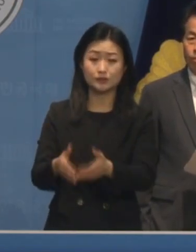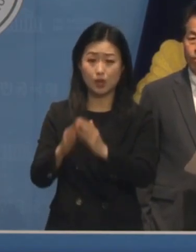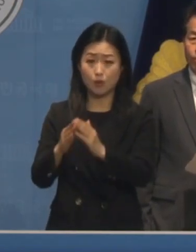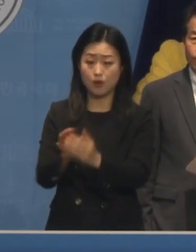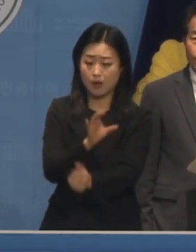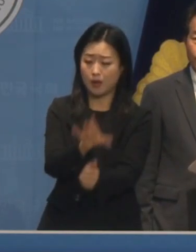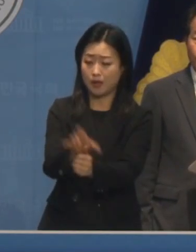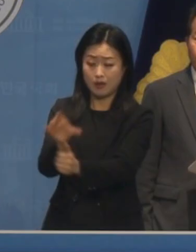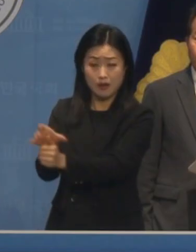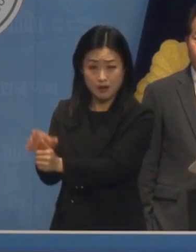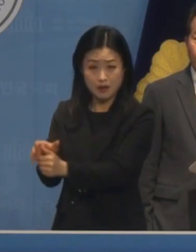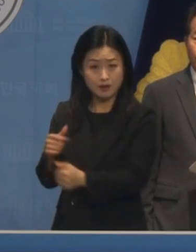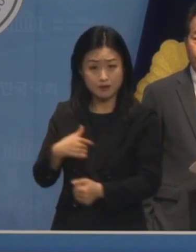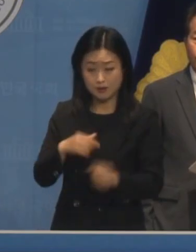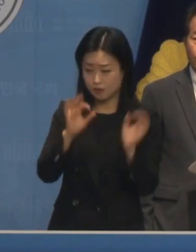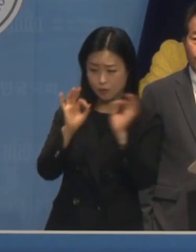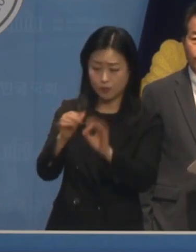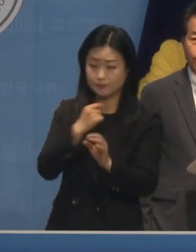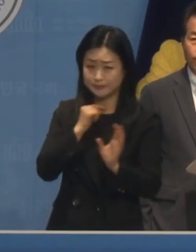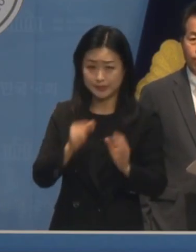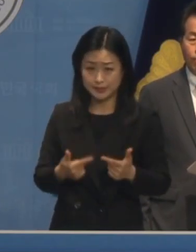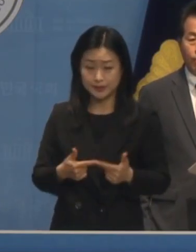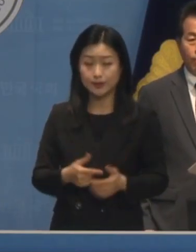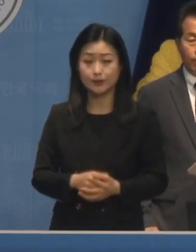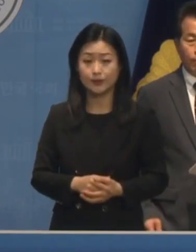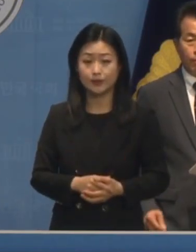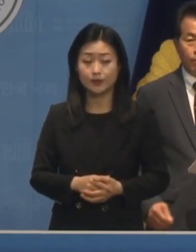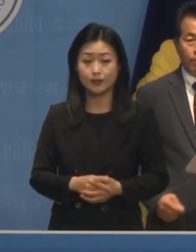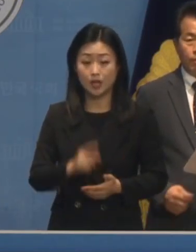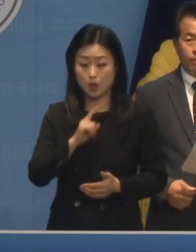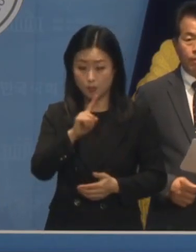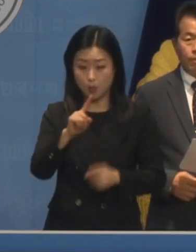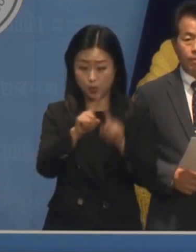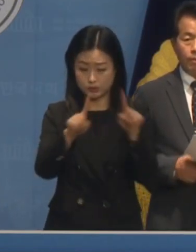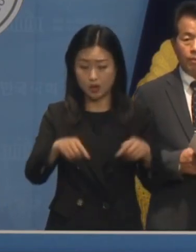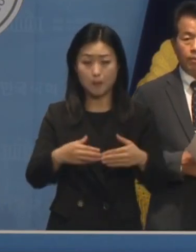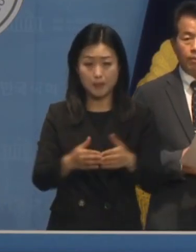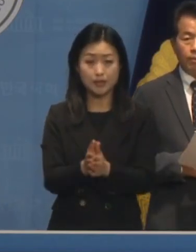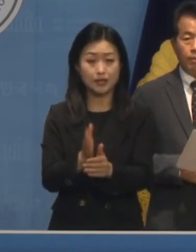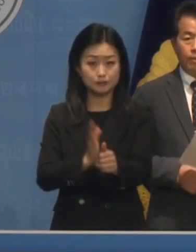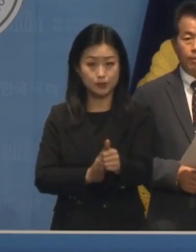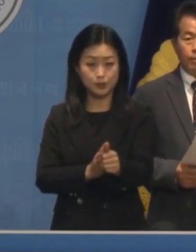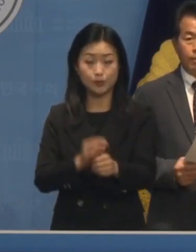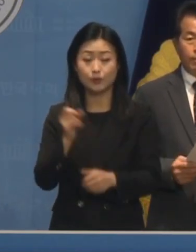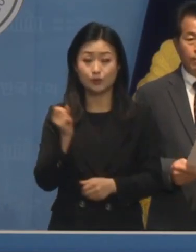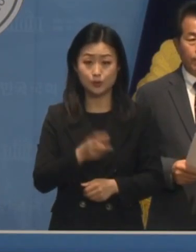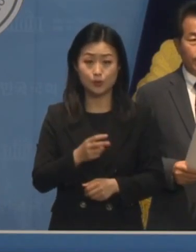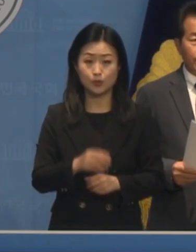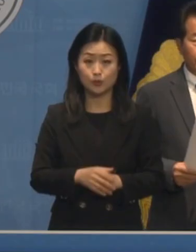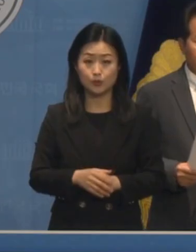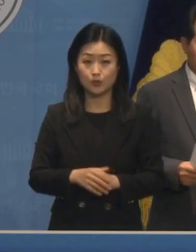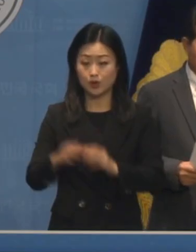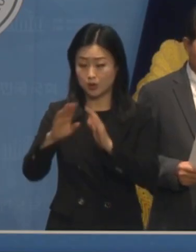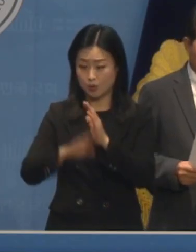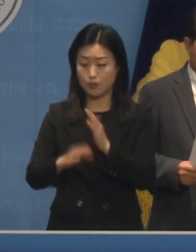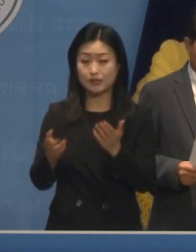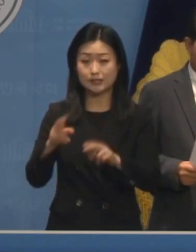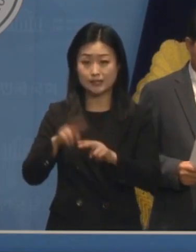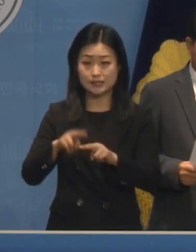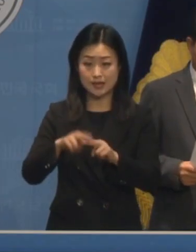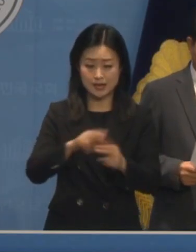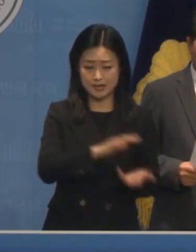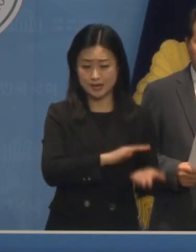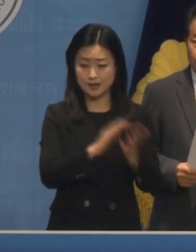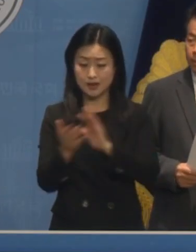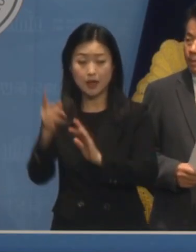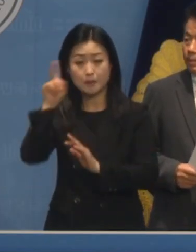지켜만 지켜보고만 있지 않을 것입니다 보고서 폐기는 물론이고 제대로 된 정규직전환이 완 완성될 때